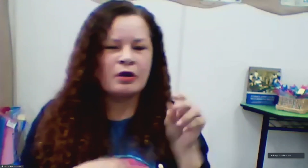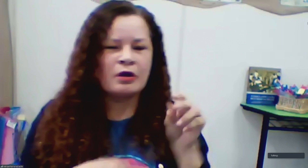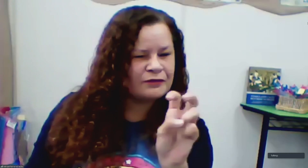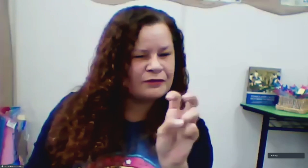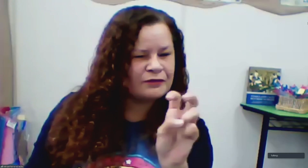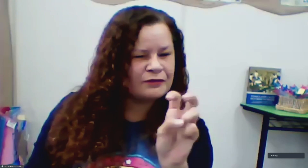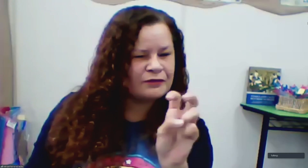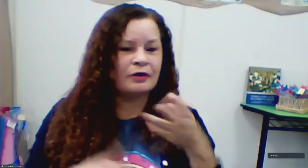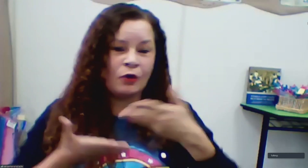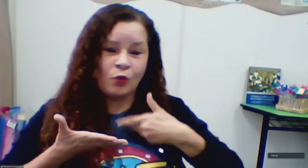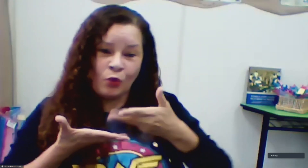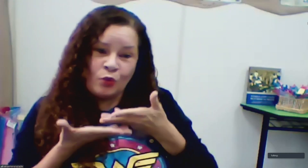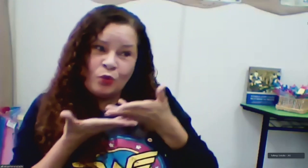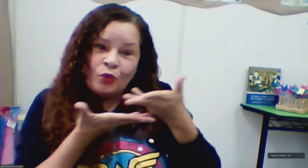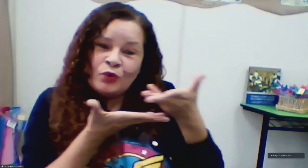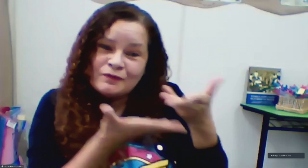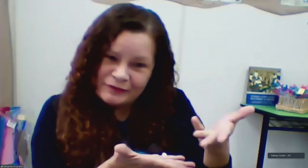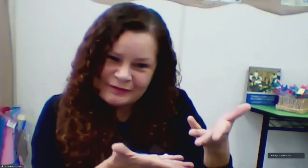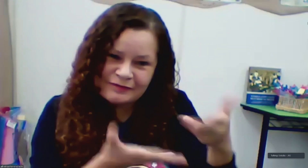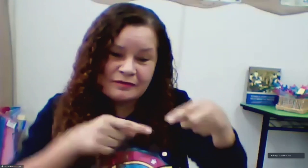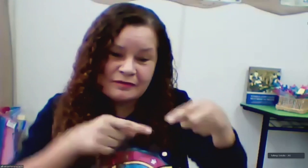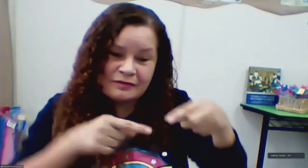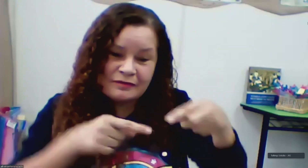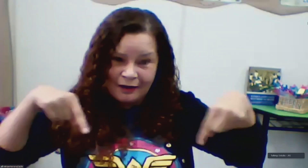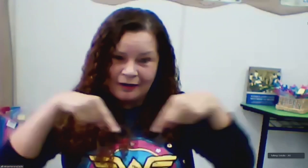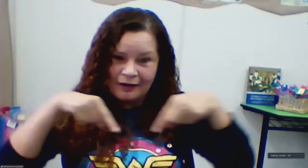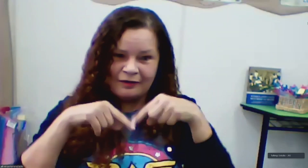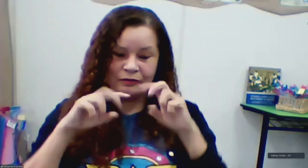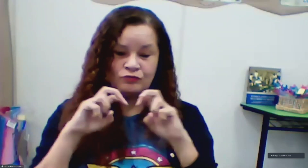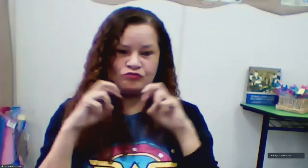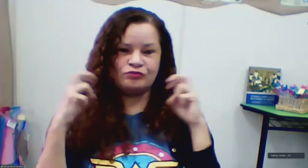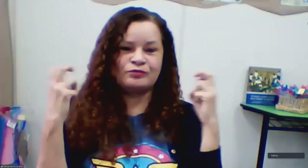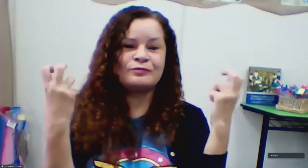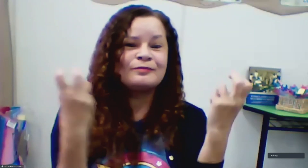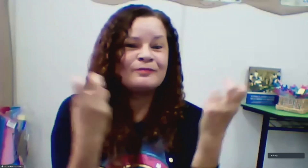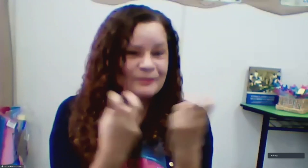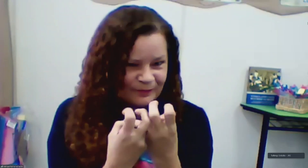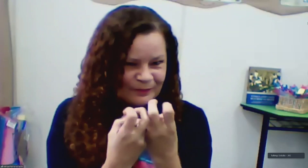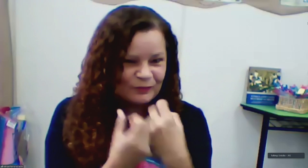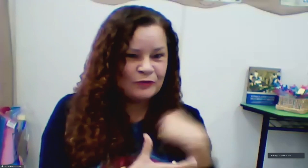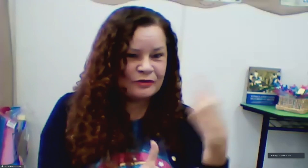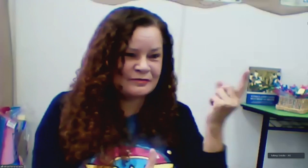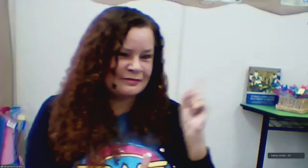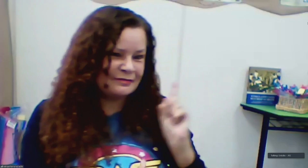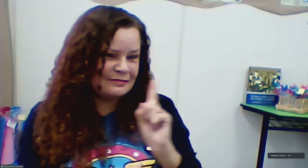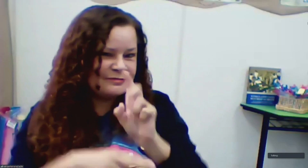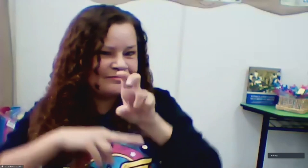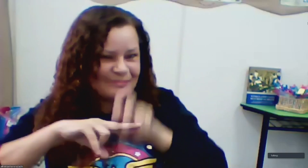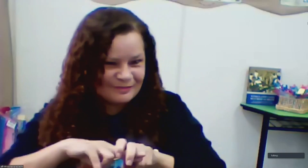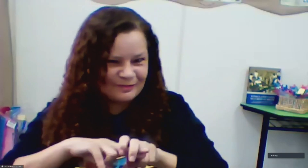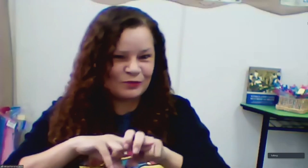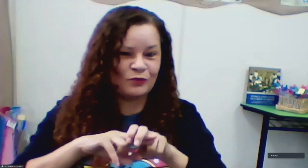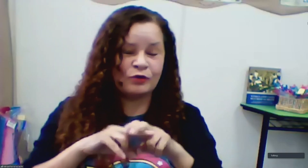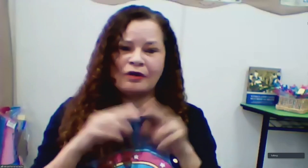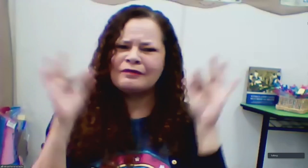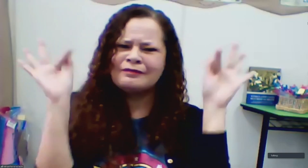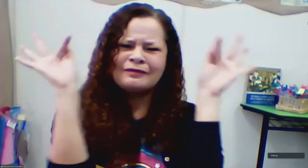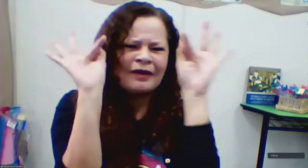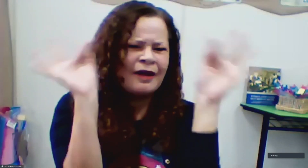Isso traz um prazer imenso. Por exemplo, eu convido sempre na sala para a gente fazer uma